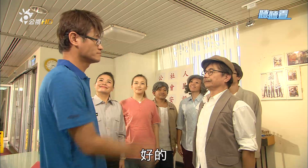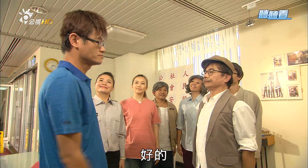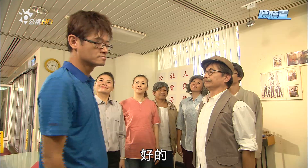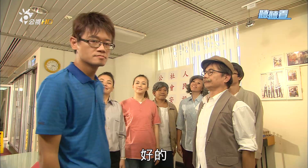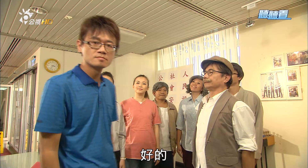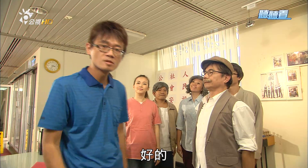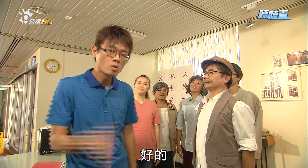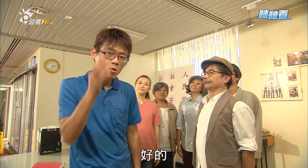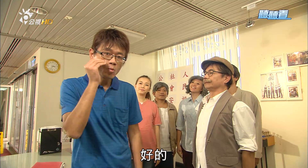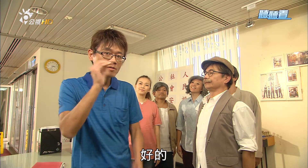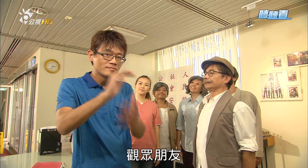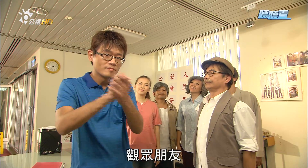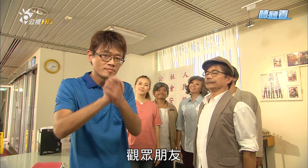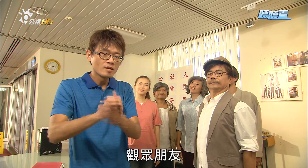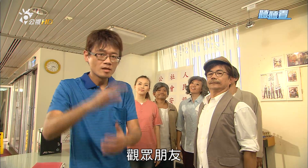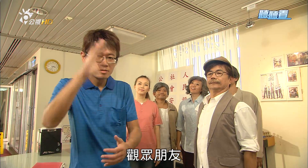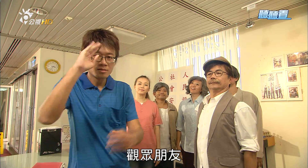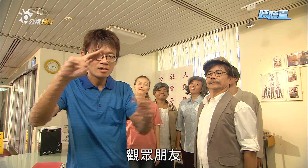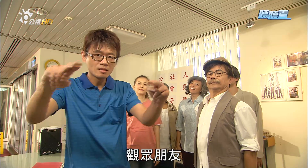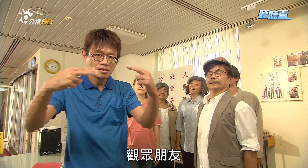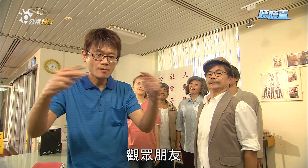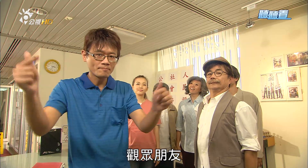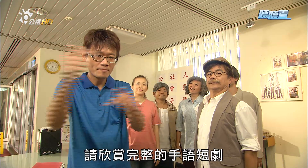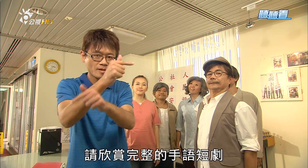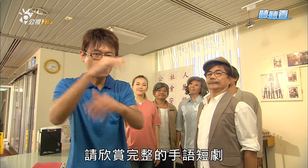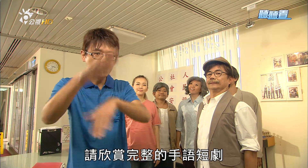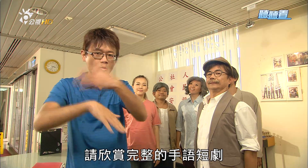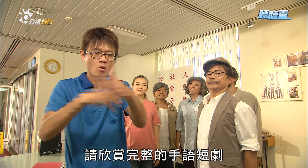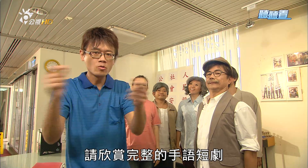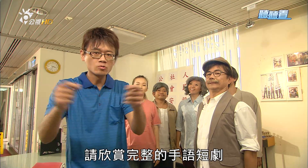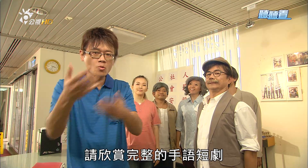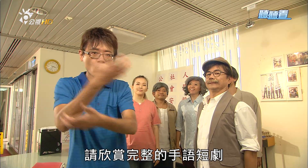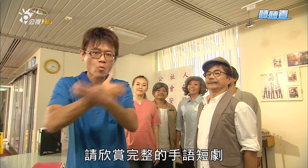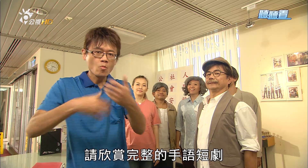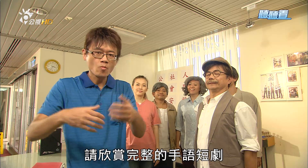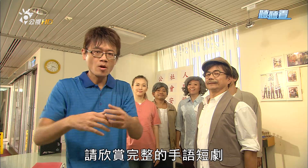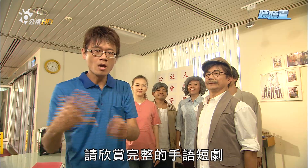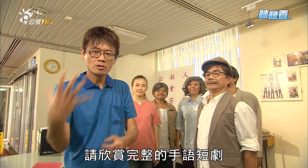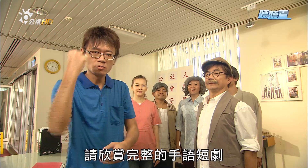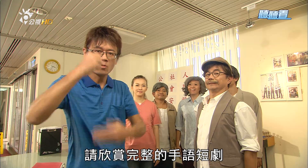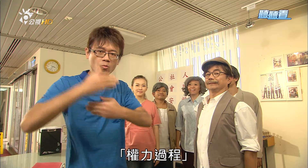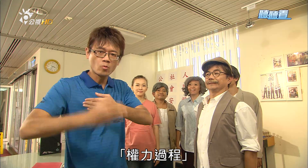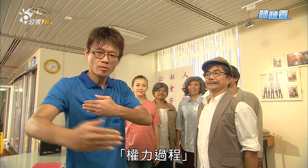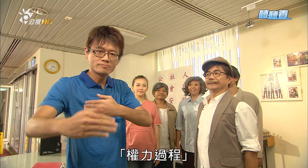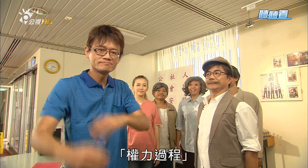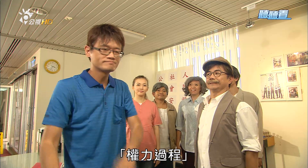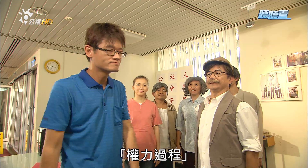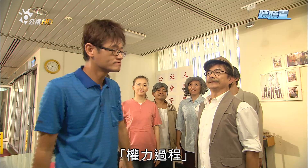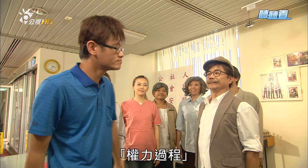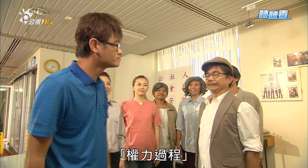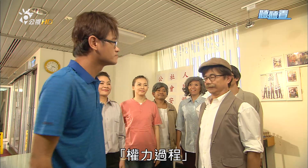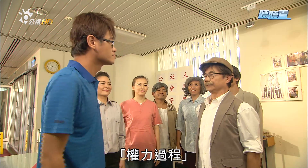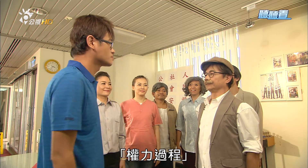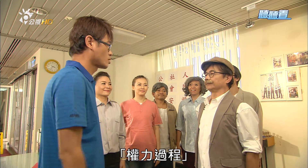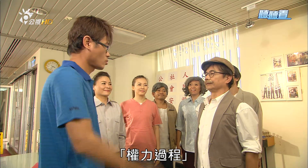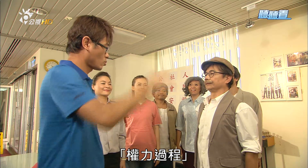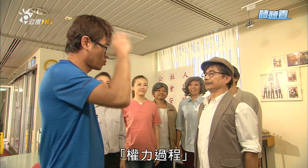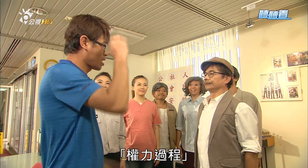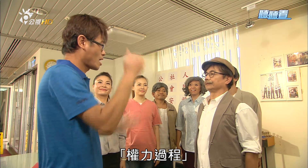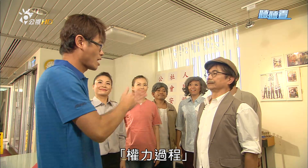的，观众朋友，请欣赏完整的手语短剧《全力过程》。